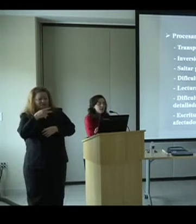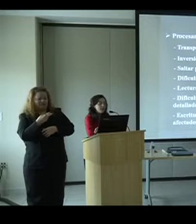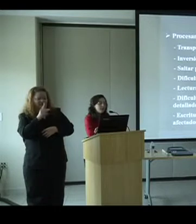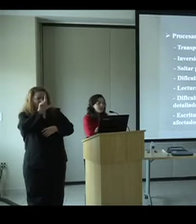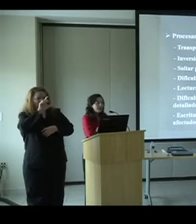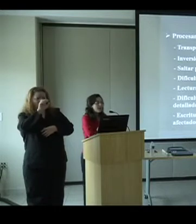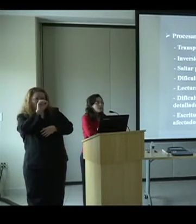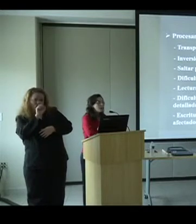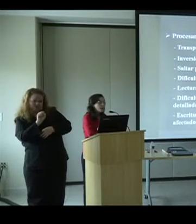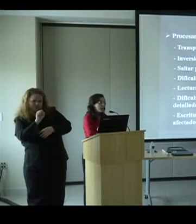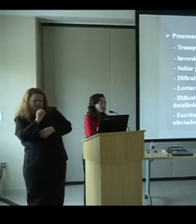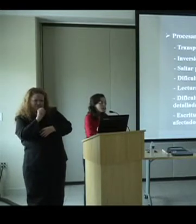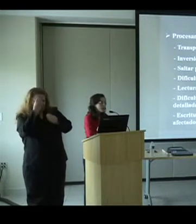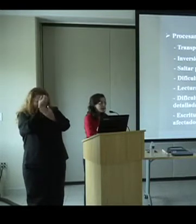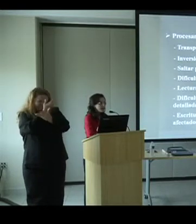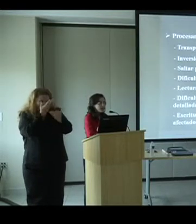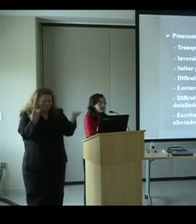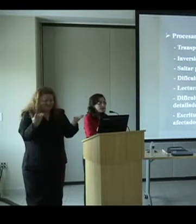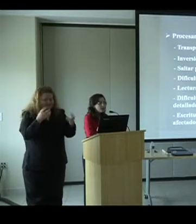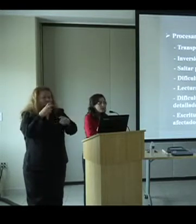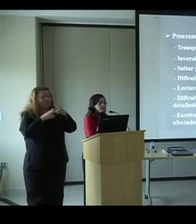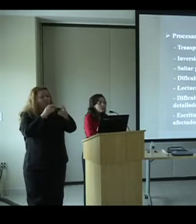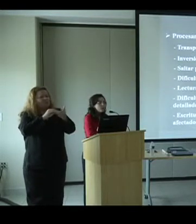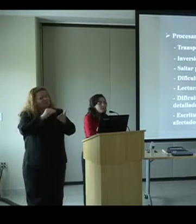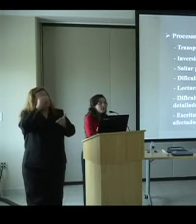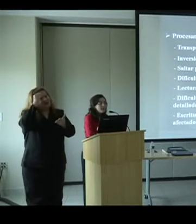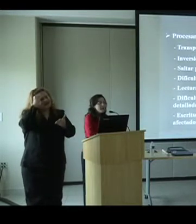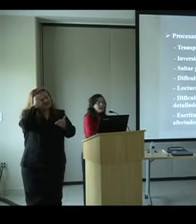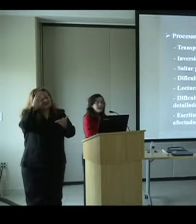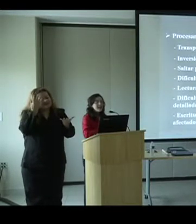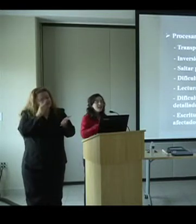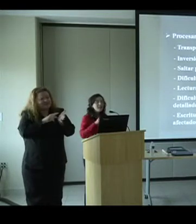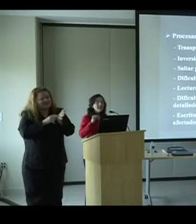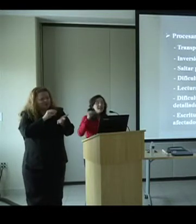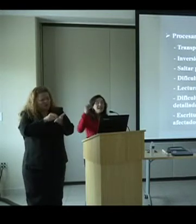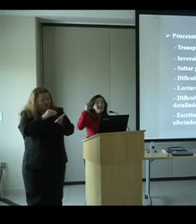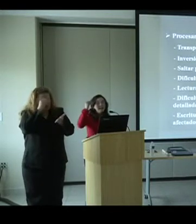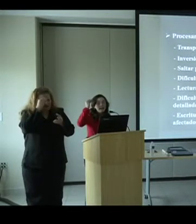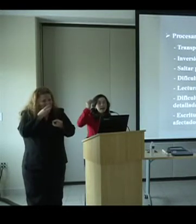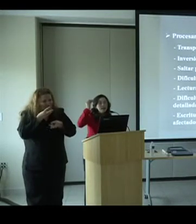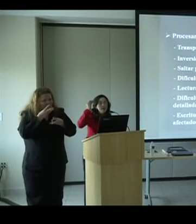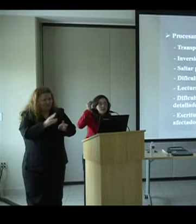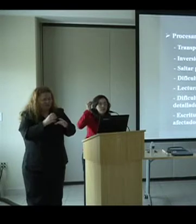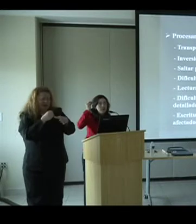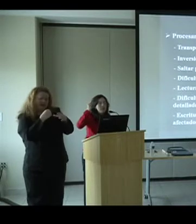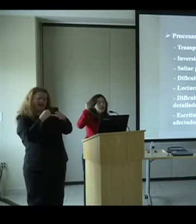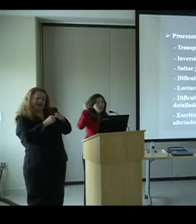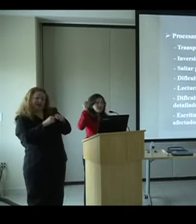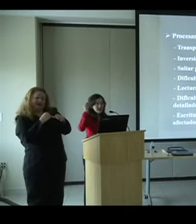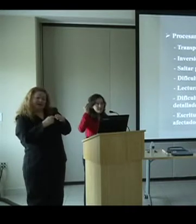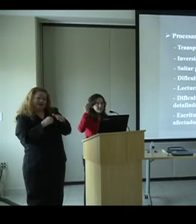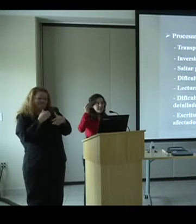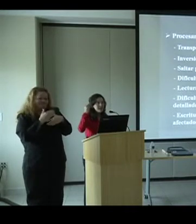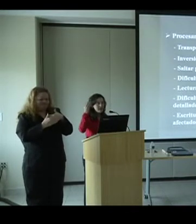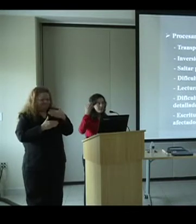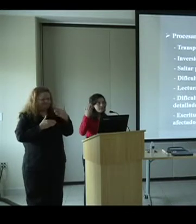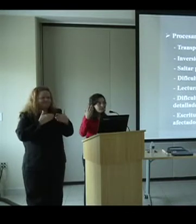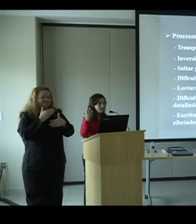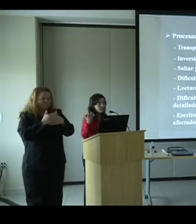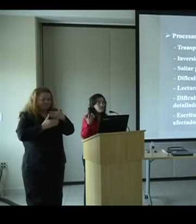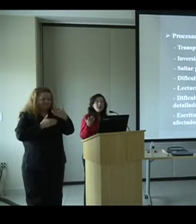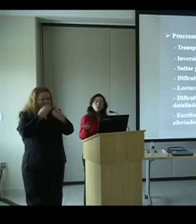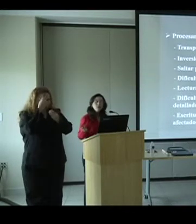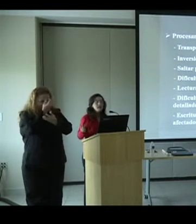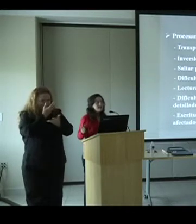yo quiero que esto quede bien claro que los problemas de aprendizaje son un problema en la manera en que el cerebro procesa la